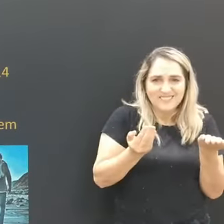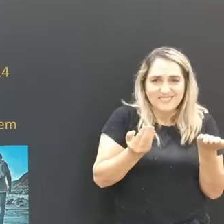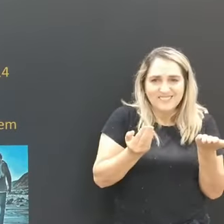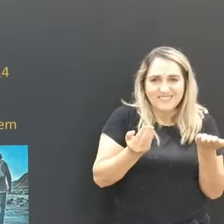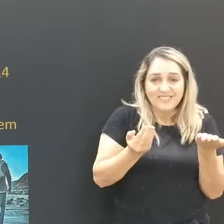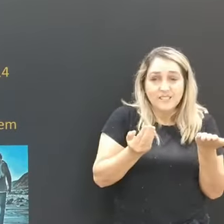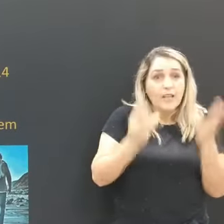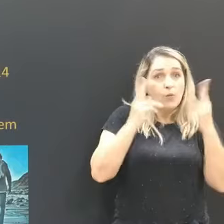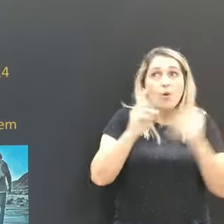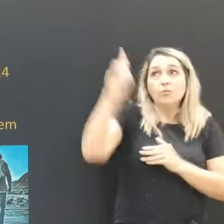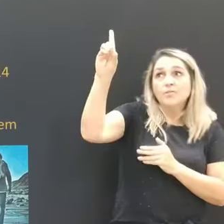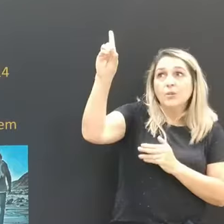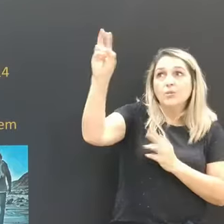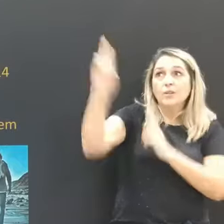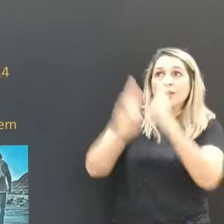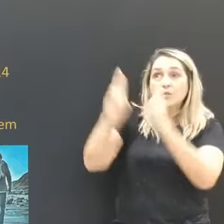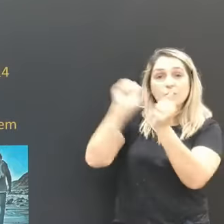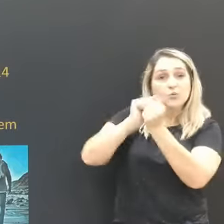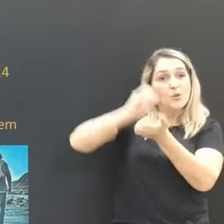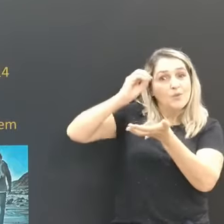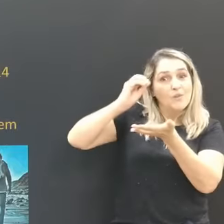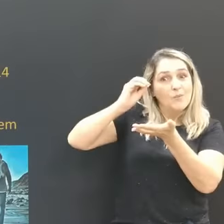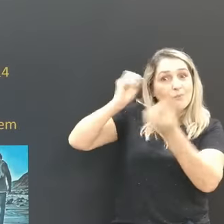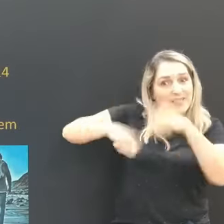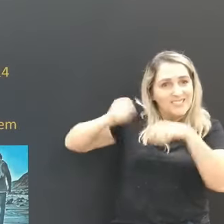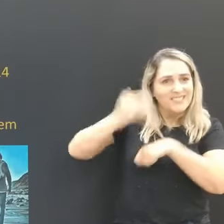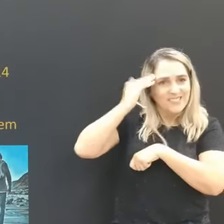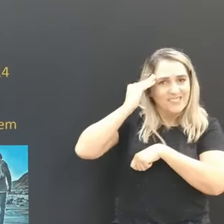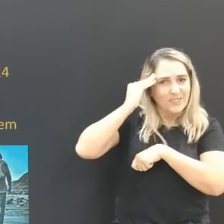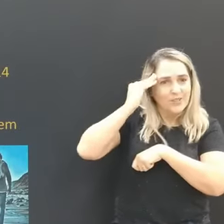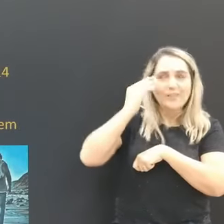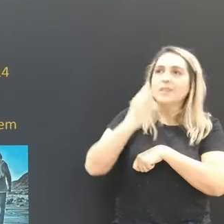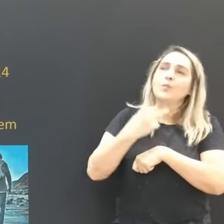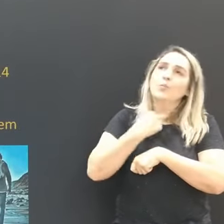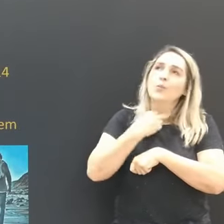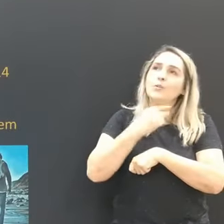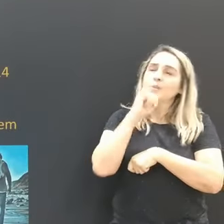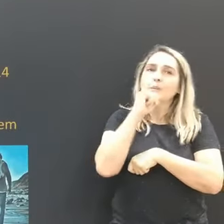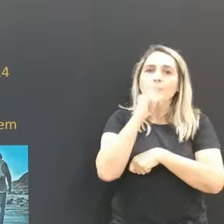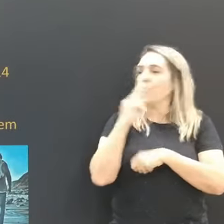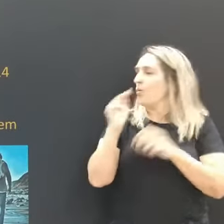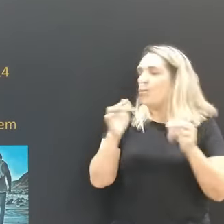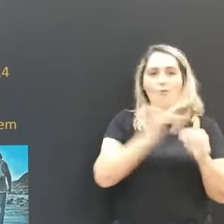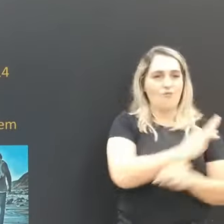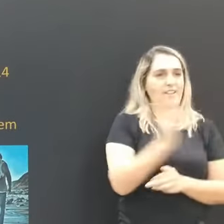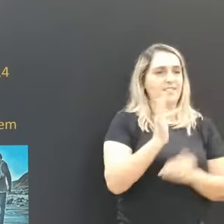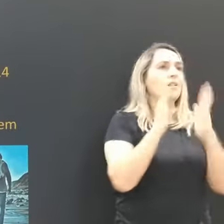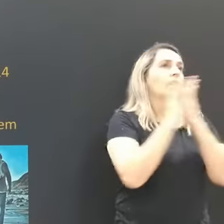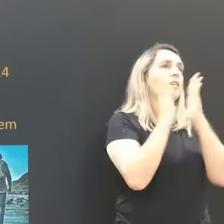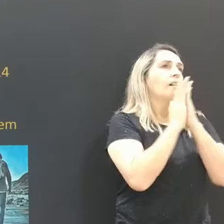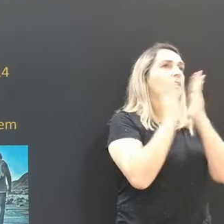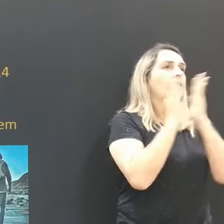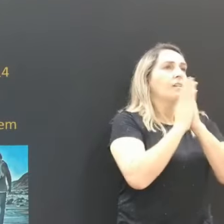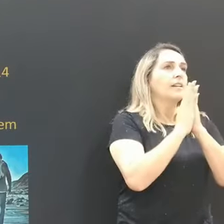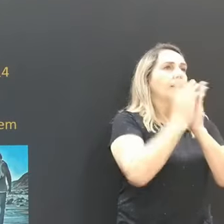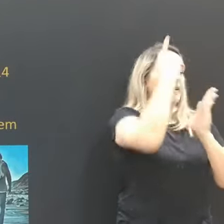falta intimidade. É a mesma coisa com Deus. Para sermos amigos de verdade, precisamos ter intimidade com o Senhor.